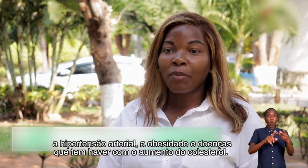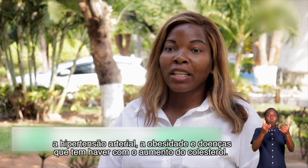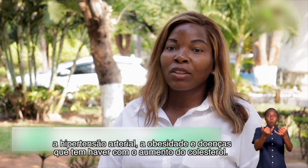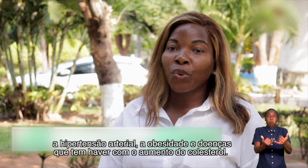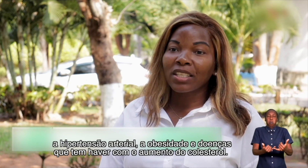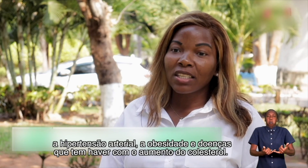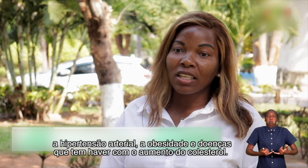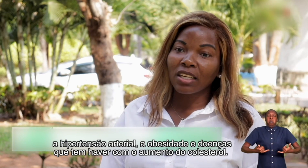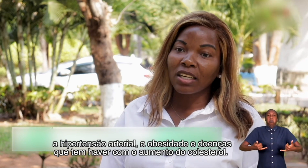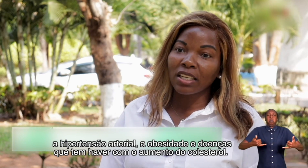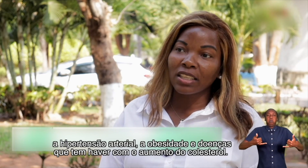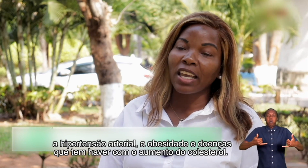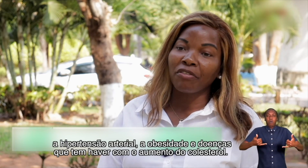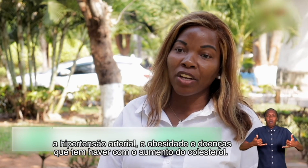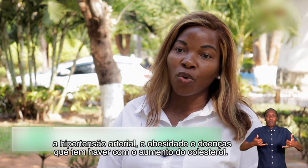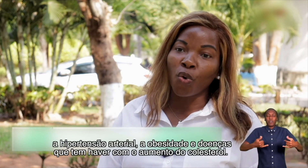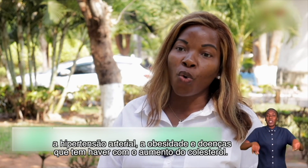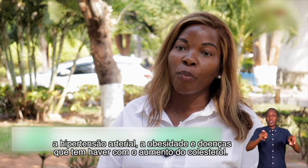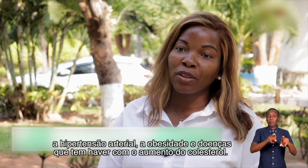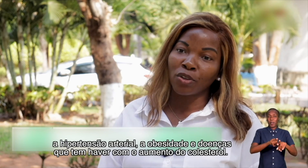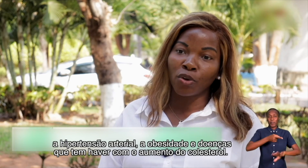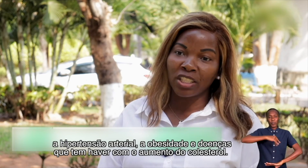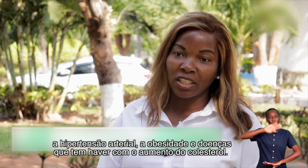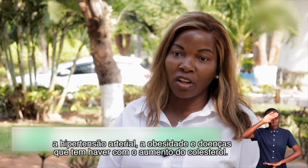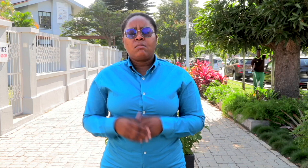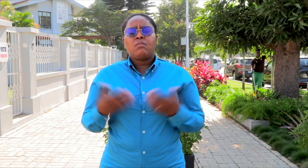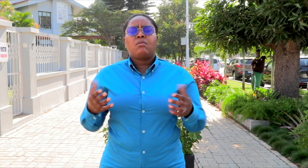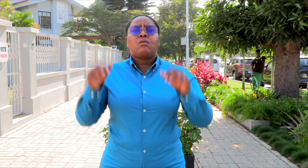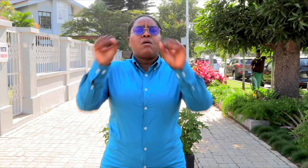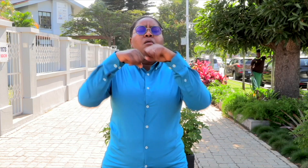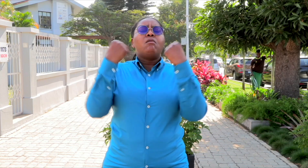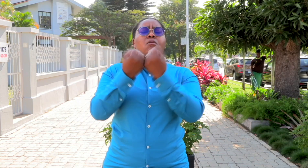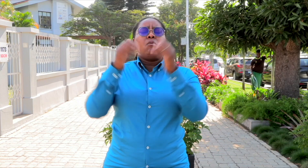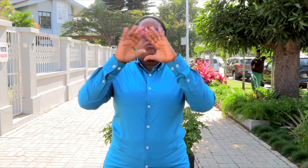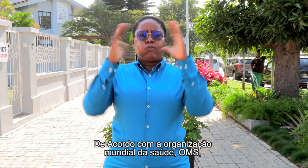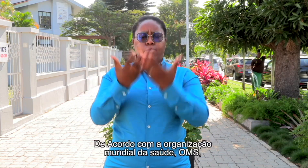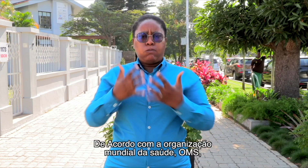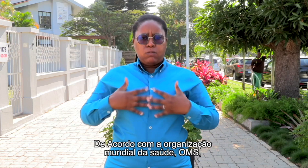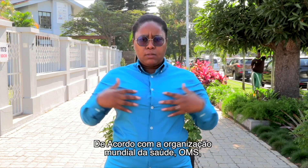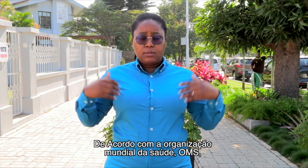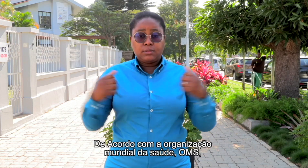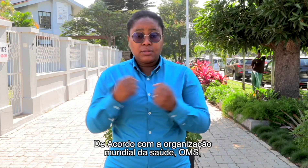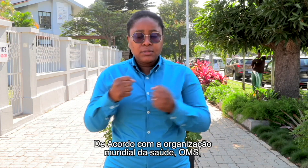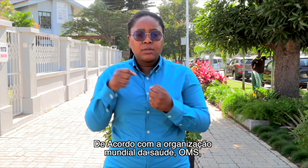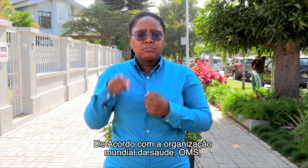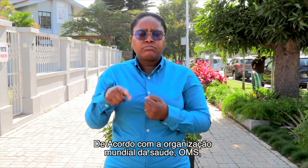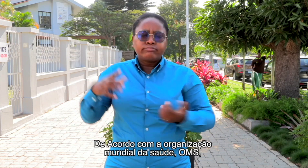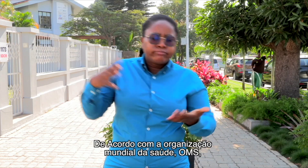também doenças que têm a ver com o aumento de colesterol. De acordo com a Organização Mundial da